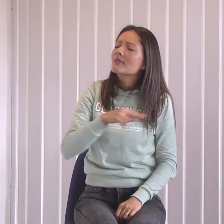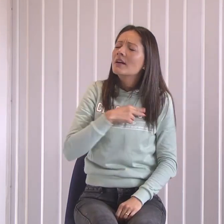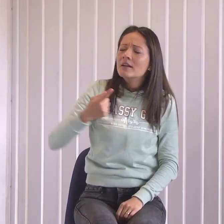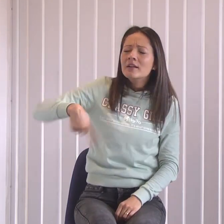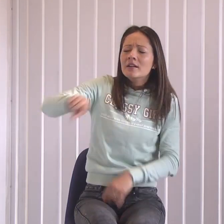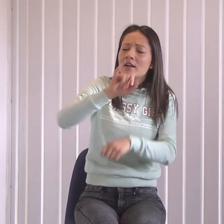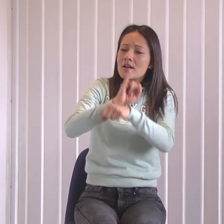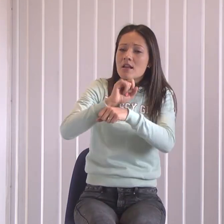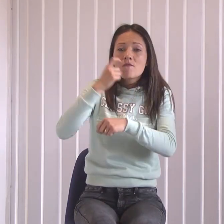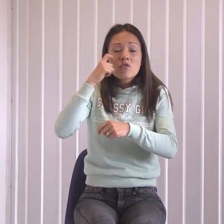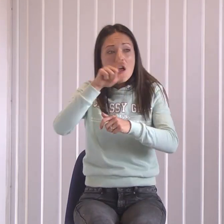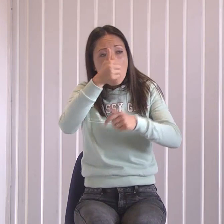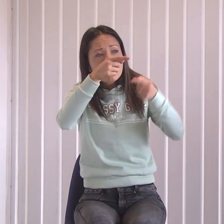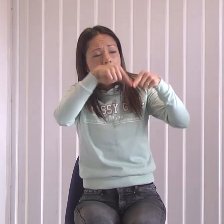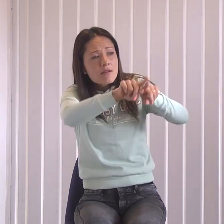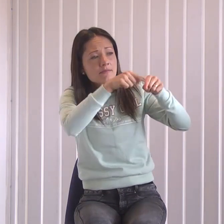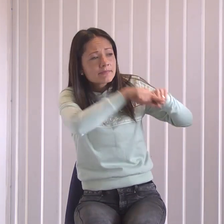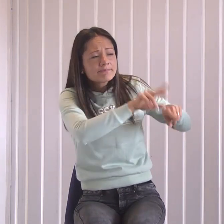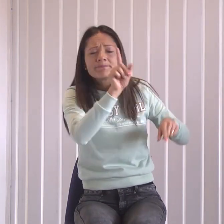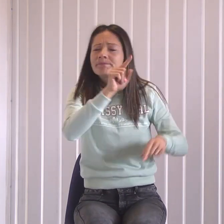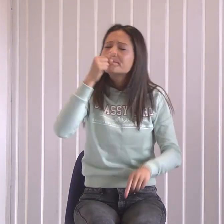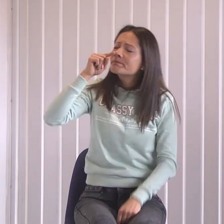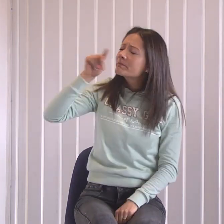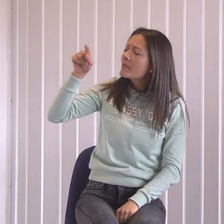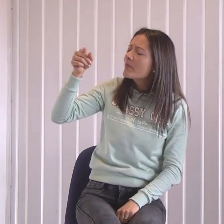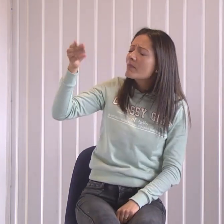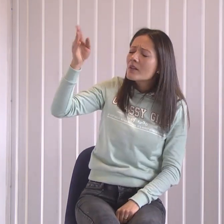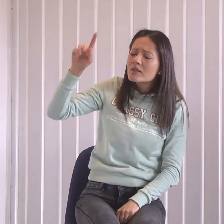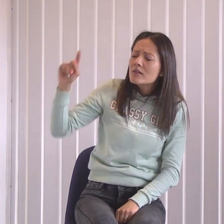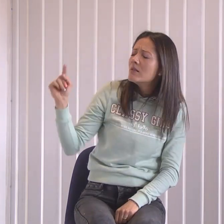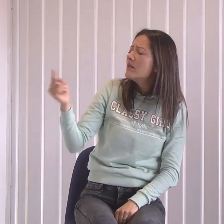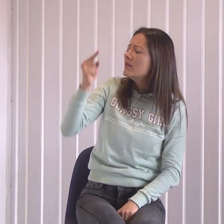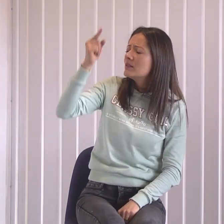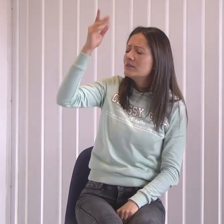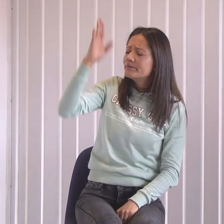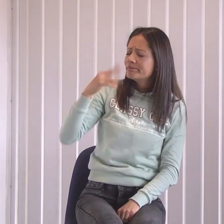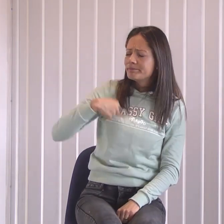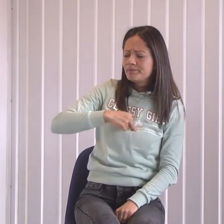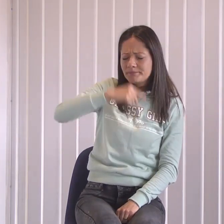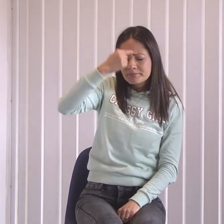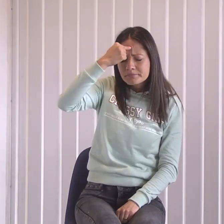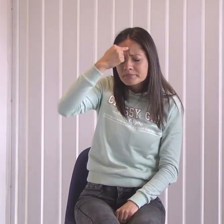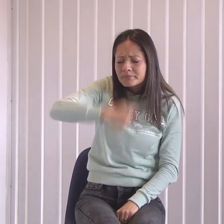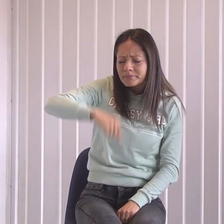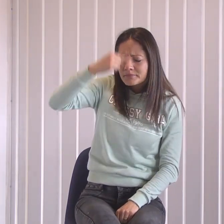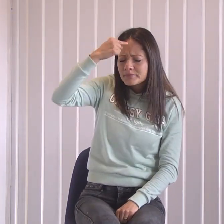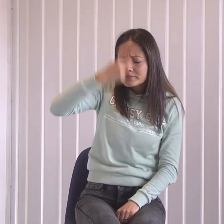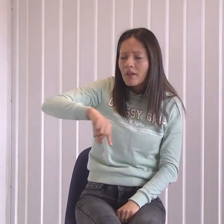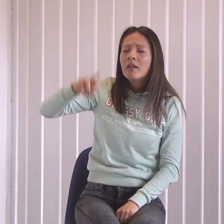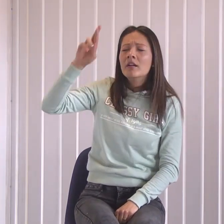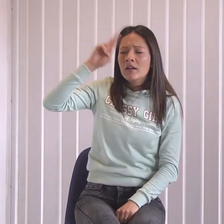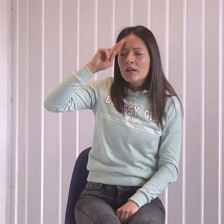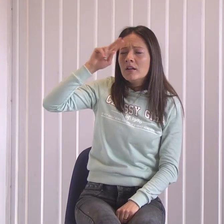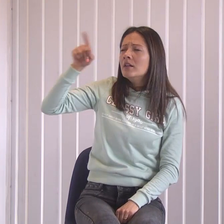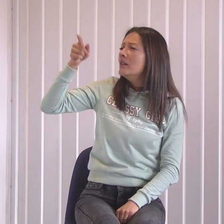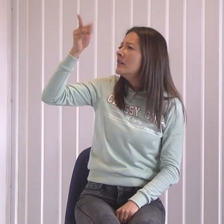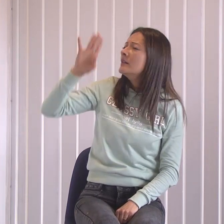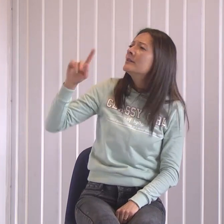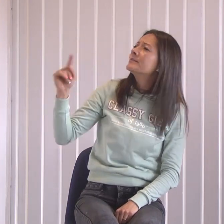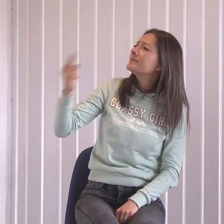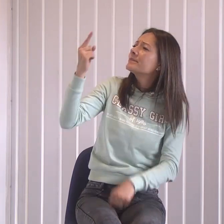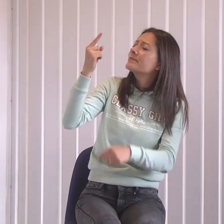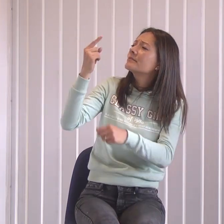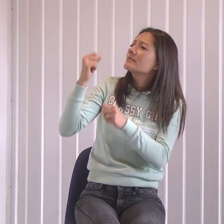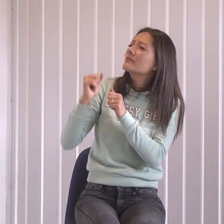no busquemos otros amantes, sino que tú seas nuestro único amante, que nos arrepintemos y te reconozcamos a ti como nuestro único